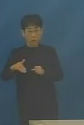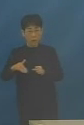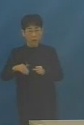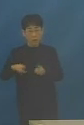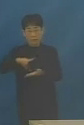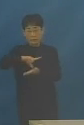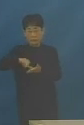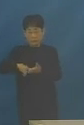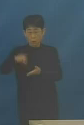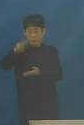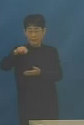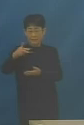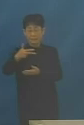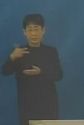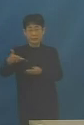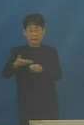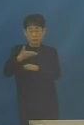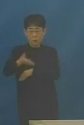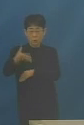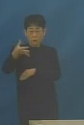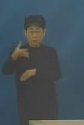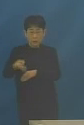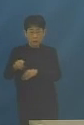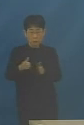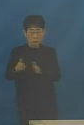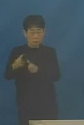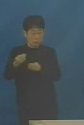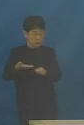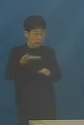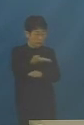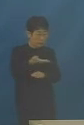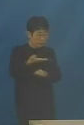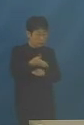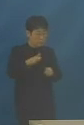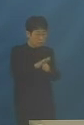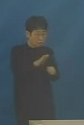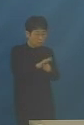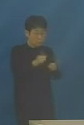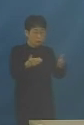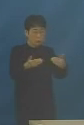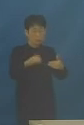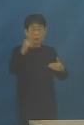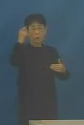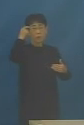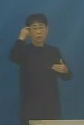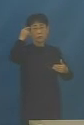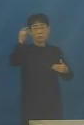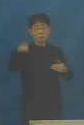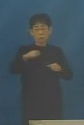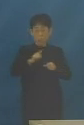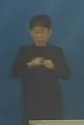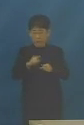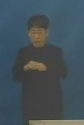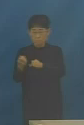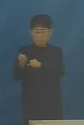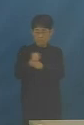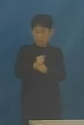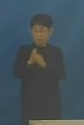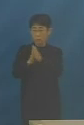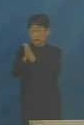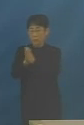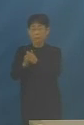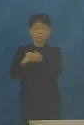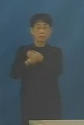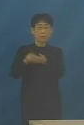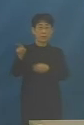屈指しながら応援をしていく必要があると考えておりその増額をお願いをするわけでありますしそれのみなら